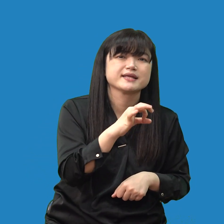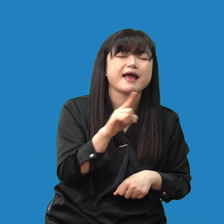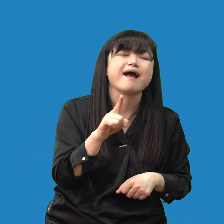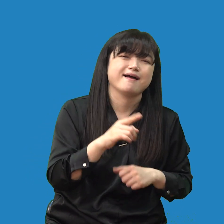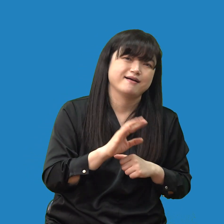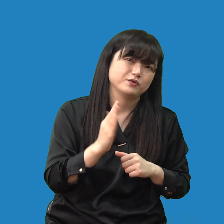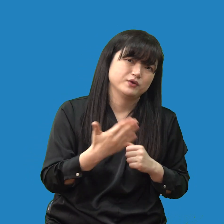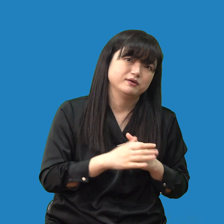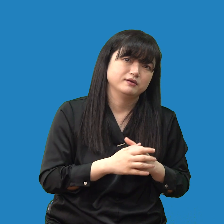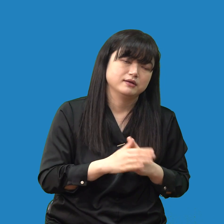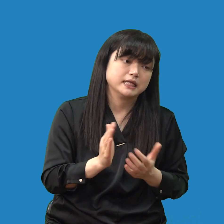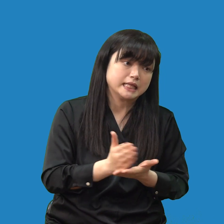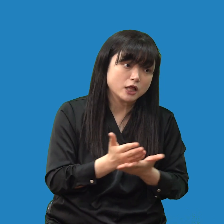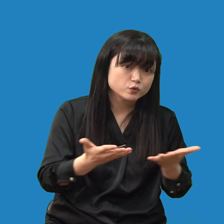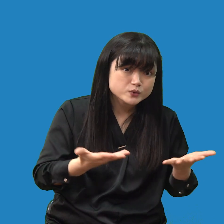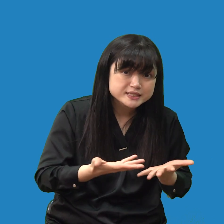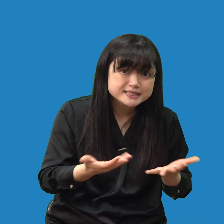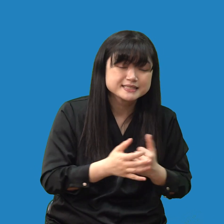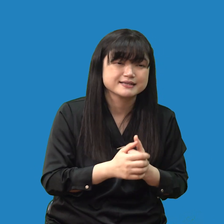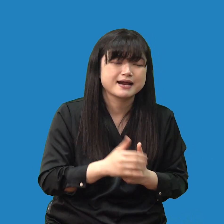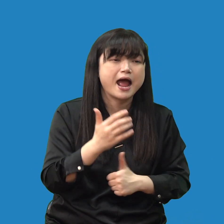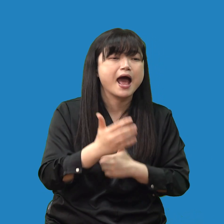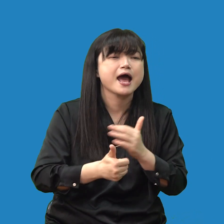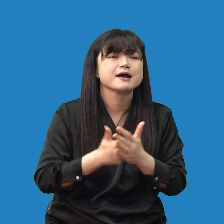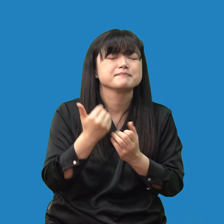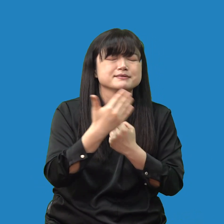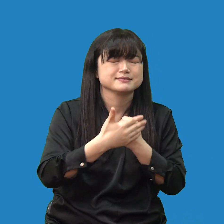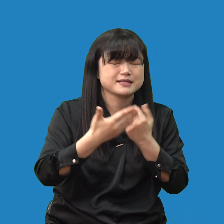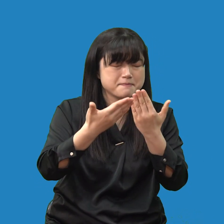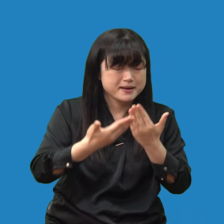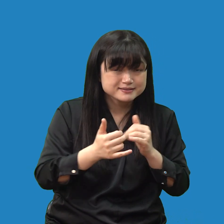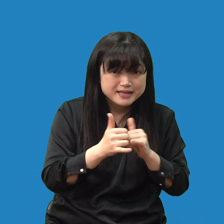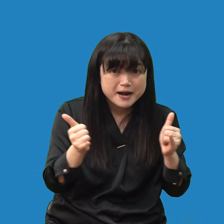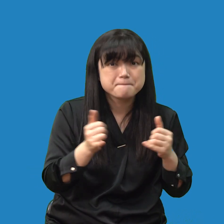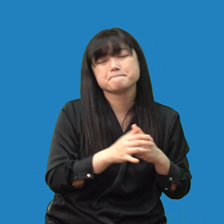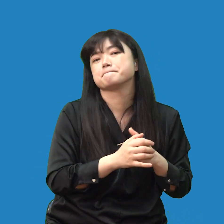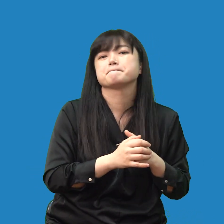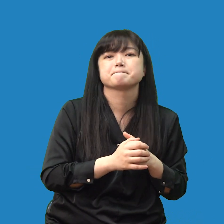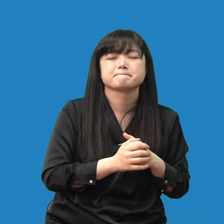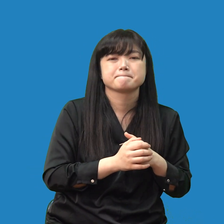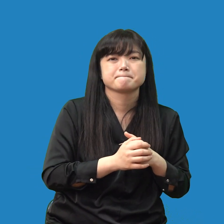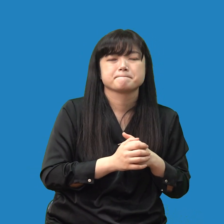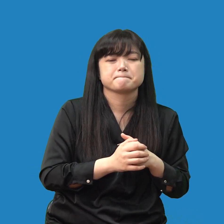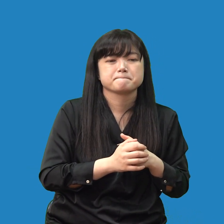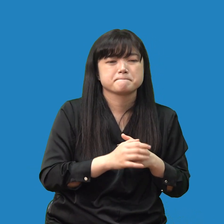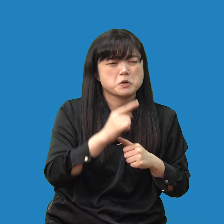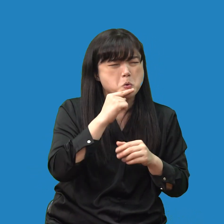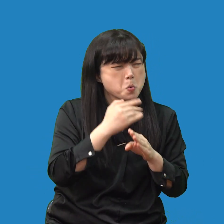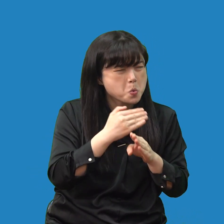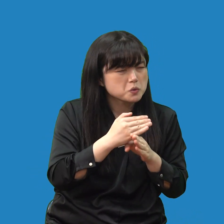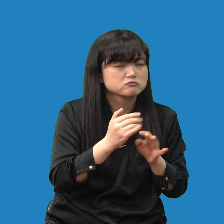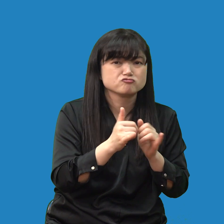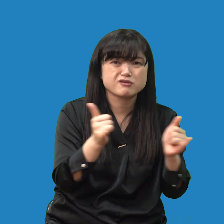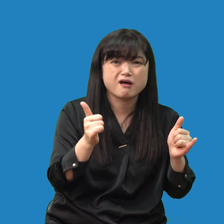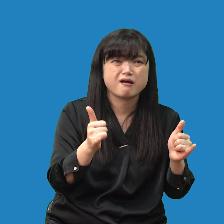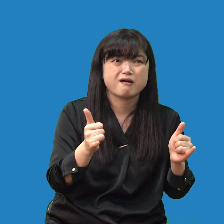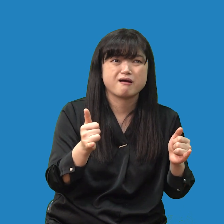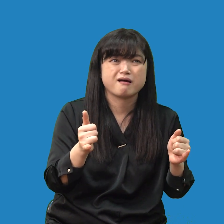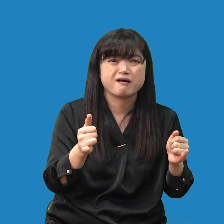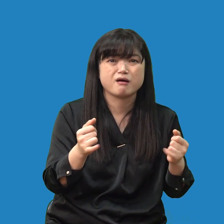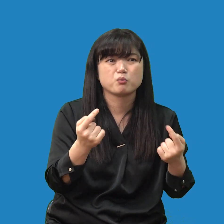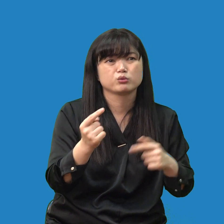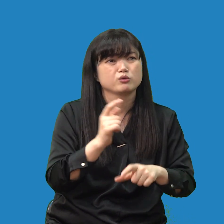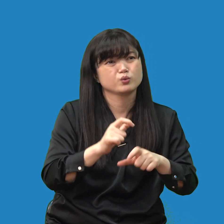됩니다. 나누는 일에 우리 하나님의 은혜를 받은 성도가 적어도 공산주의자들보다는